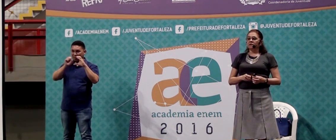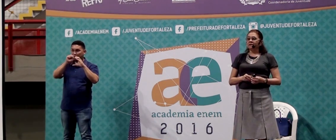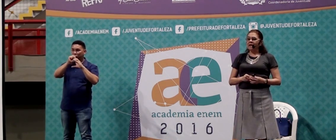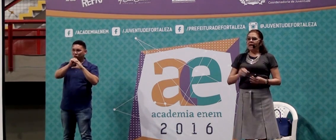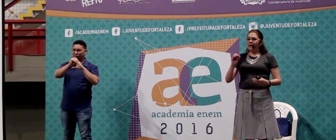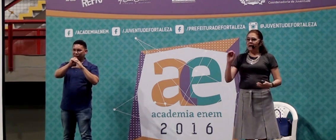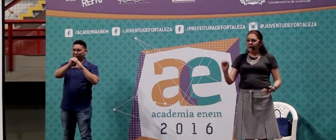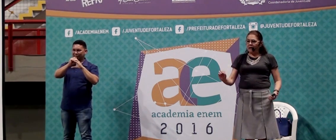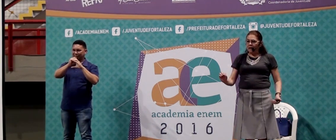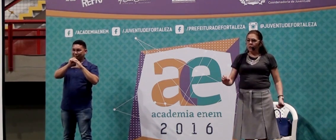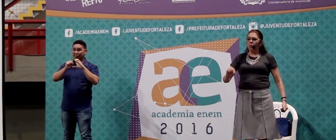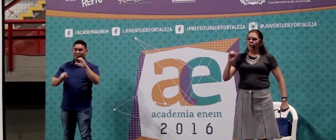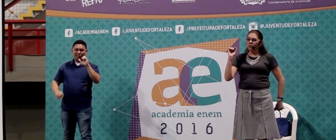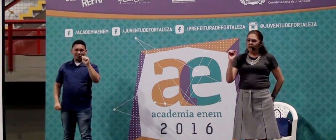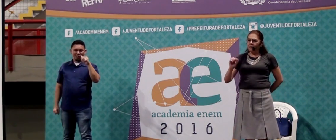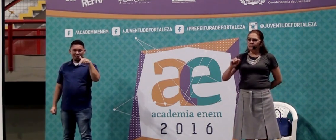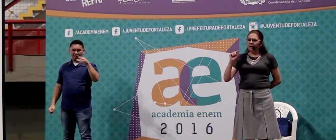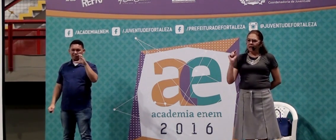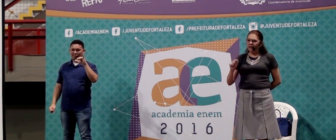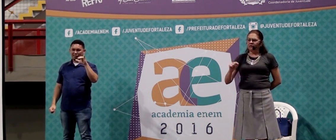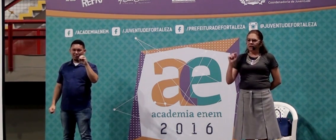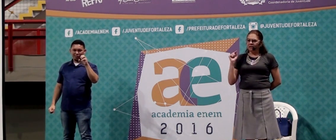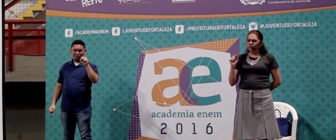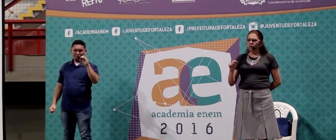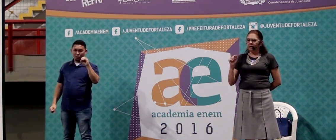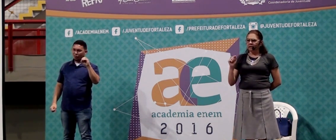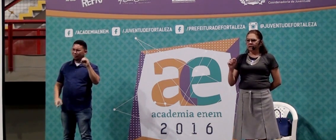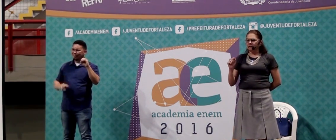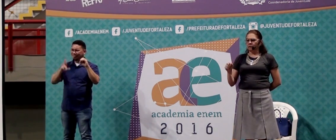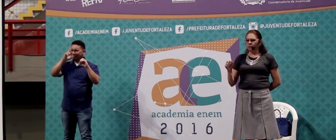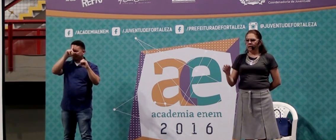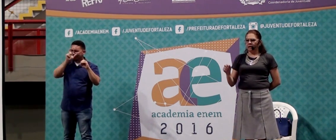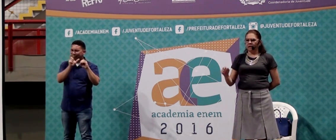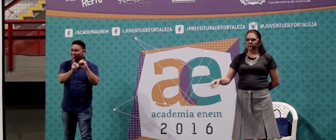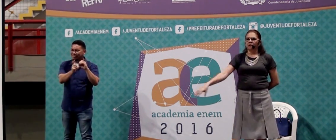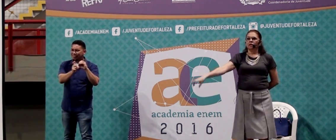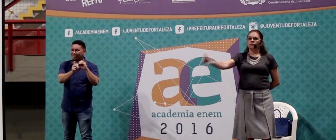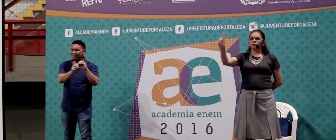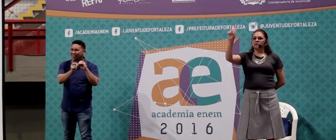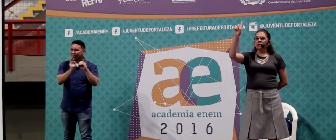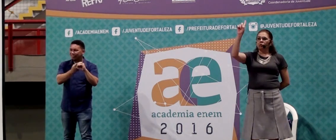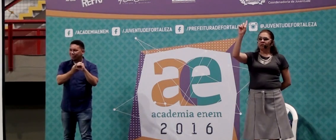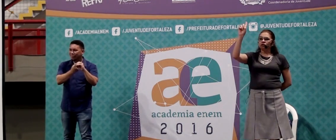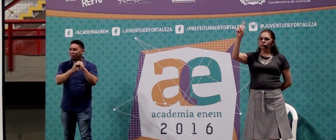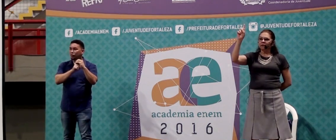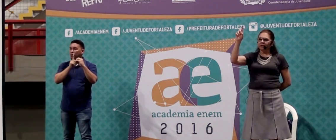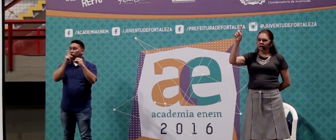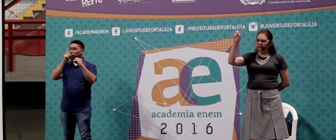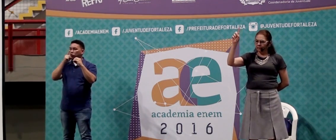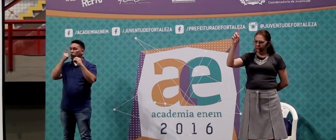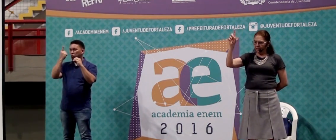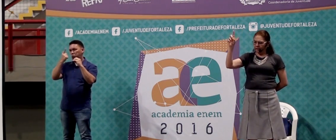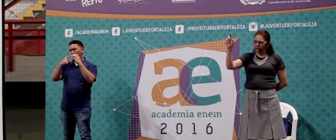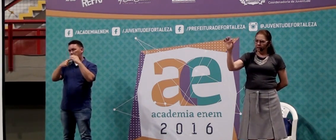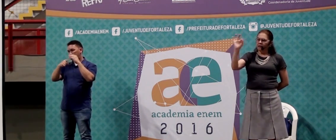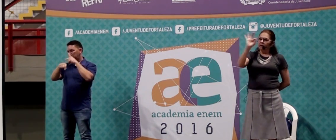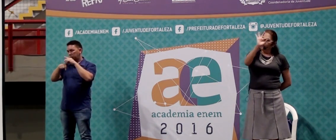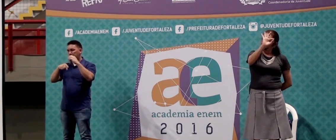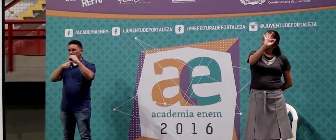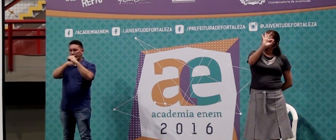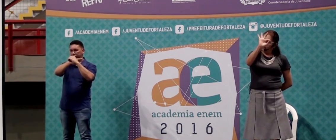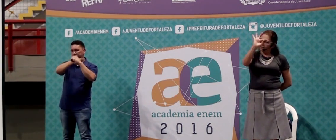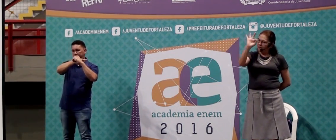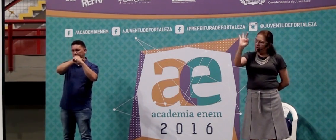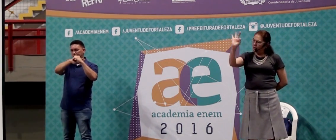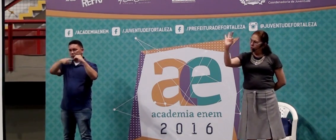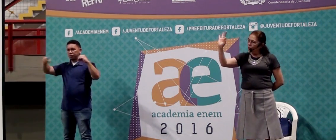Se você errar qualquer palavra na sua redação do Enem, você com a sua caneta preta